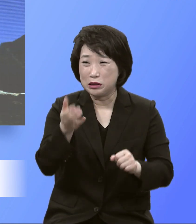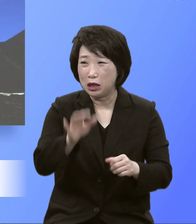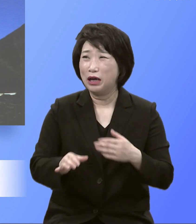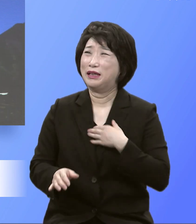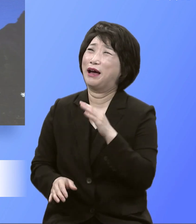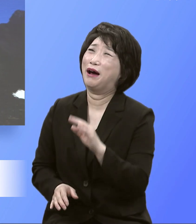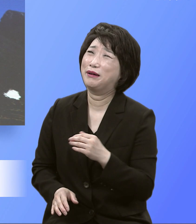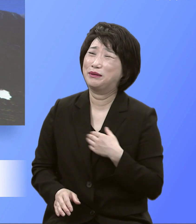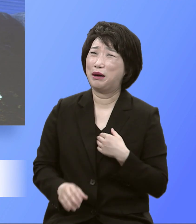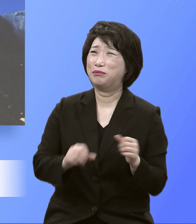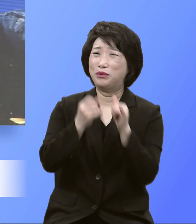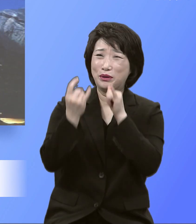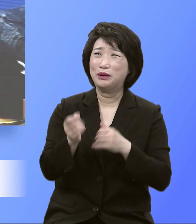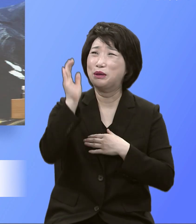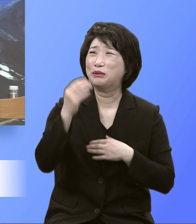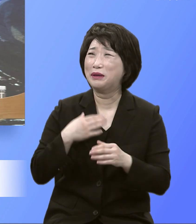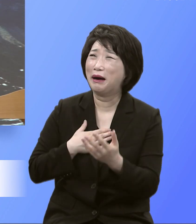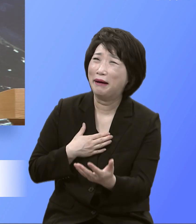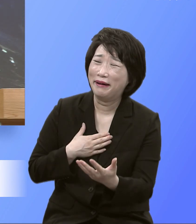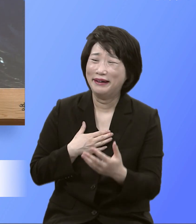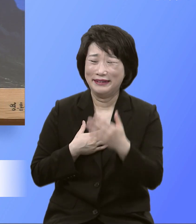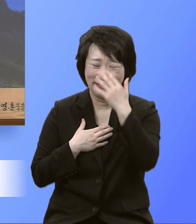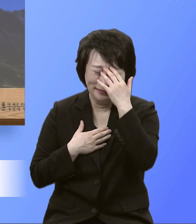제가 무슨 집회를 합니까?